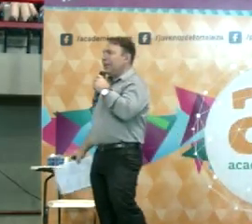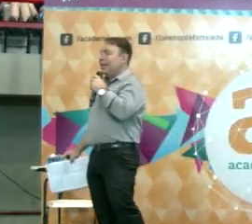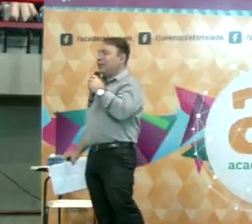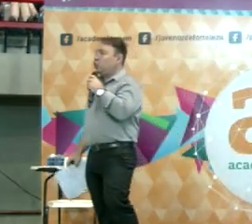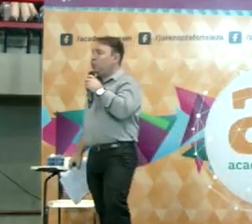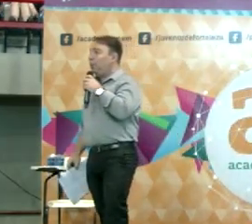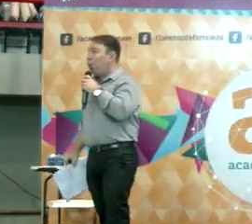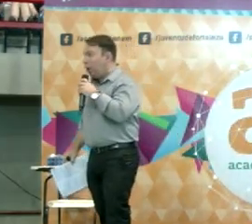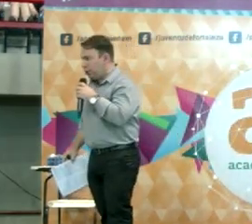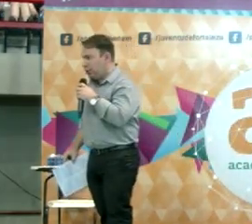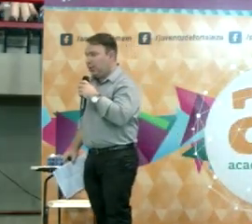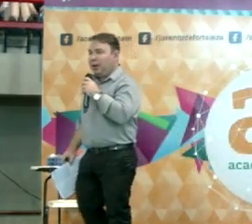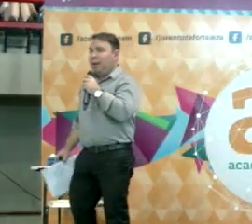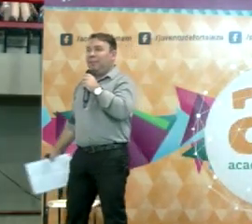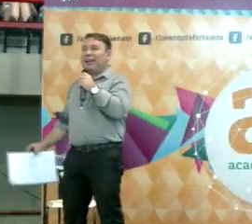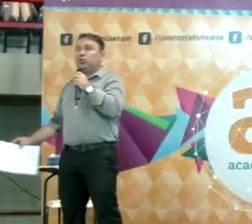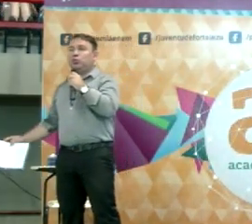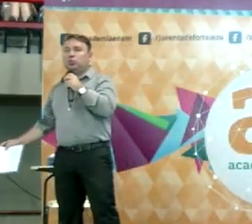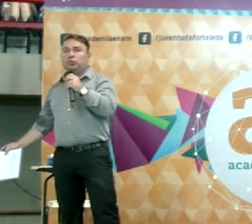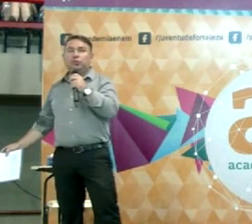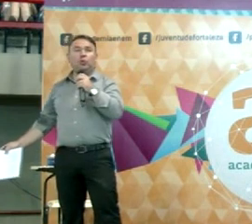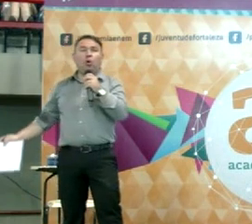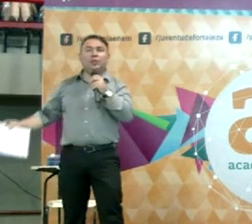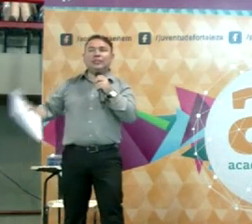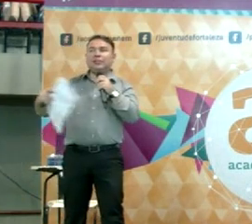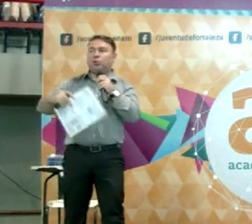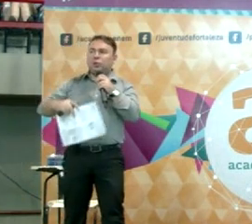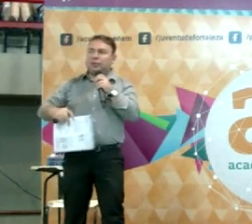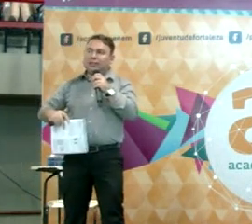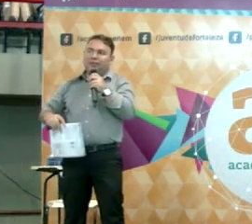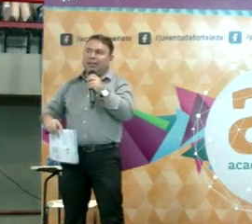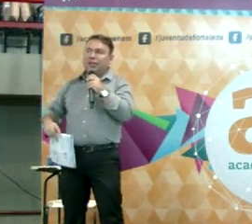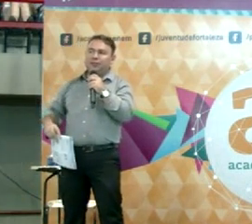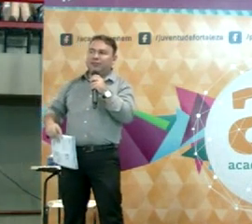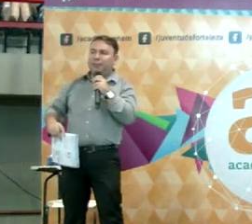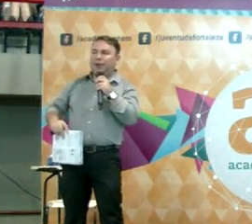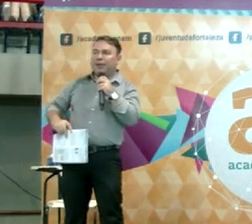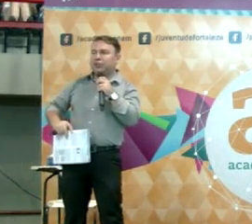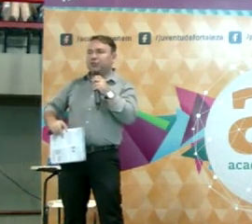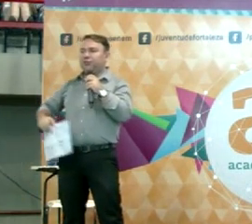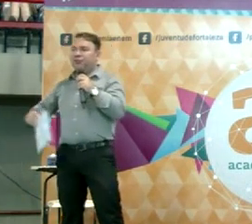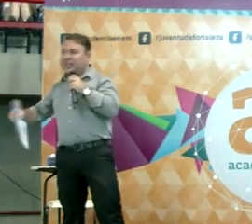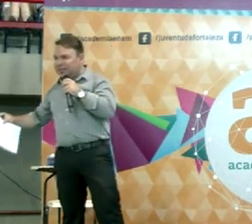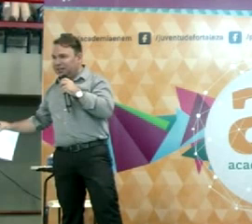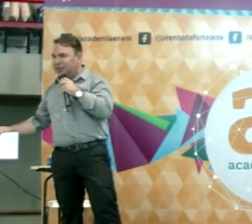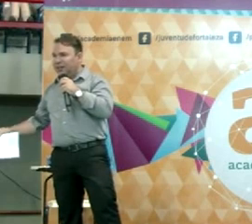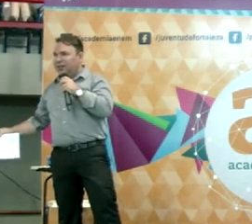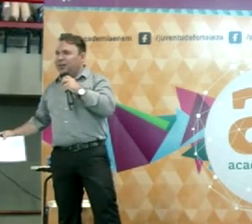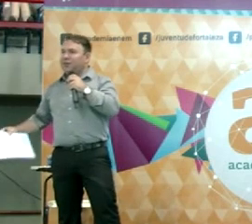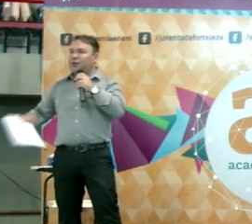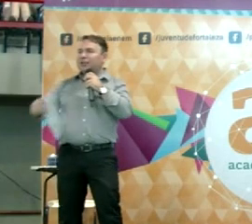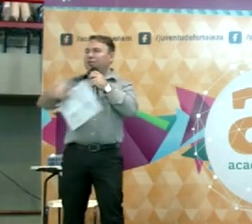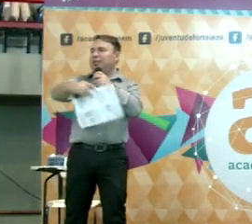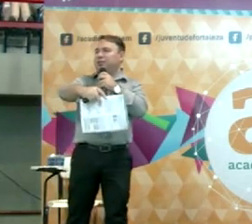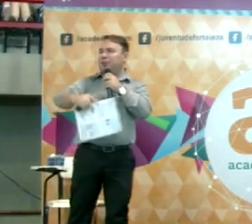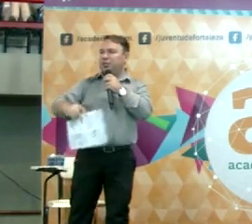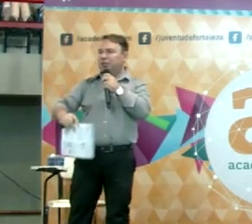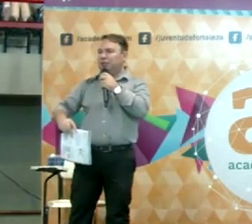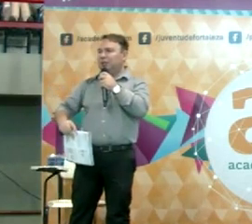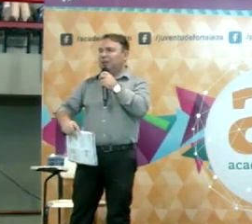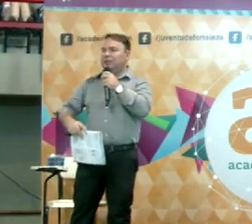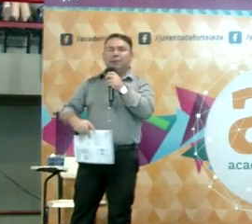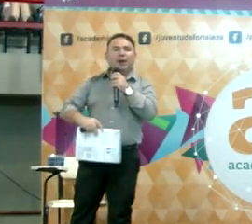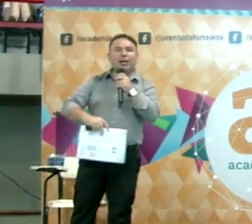uma matéria que ela é suporte para todas as outras. Na verdade, você vai pegar uma questão de física e vai usar a